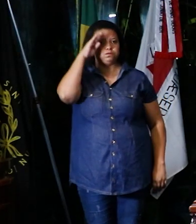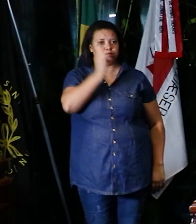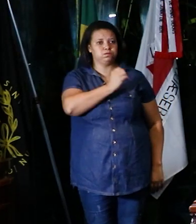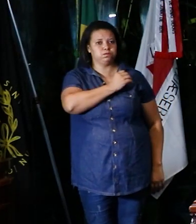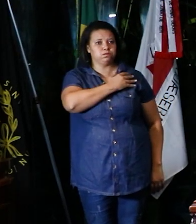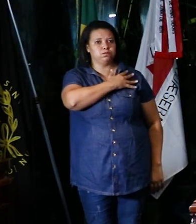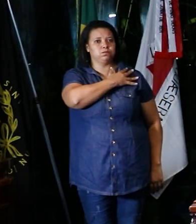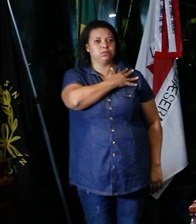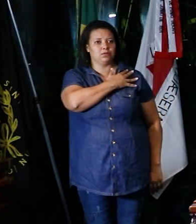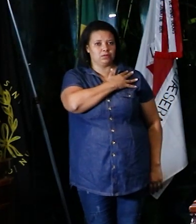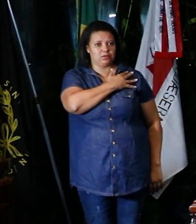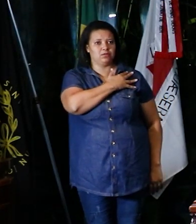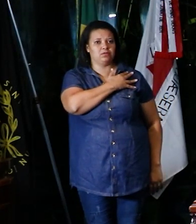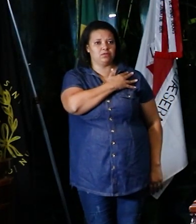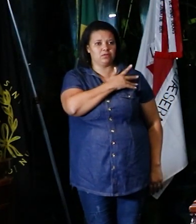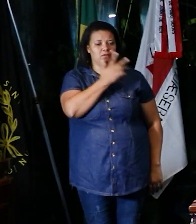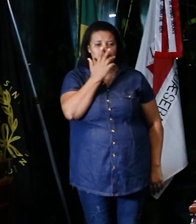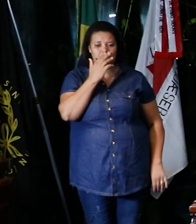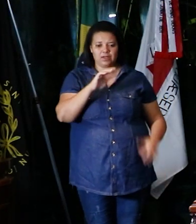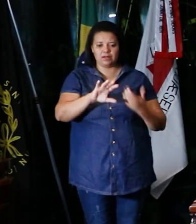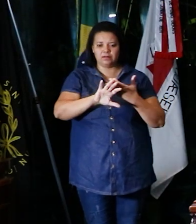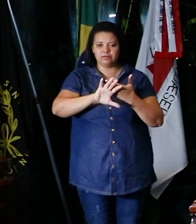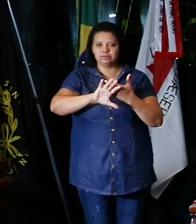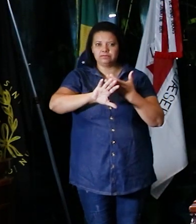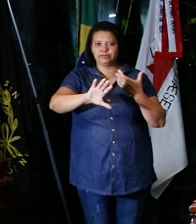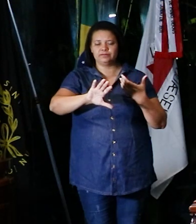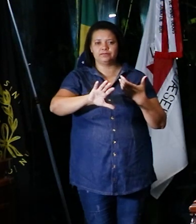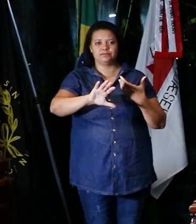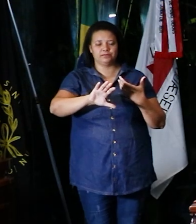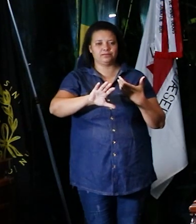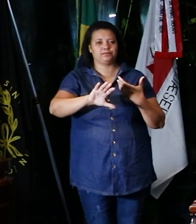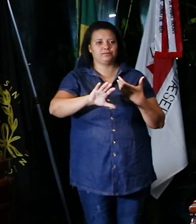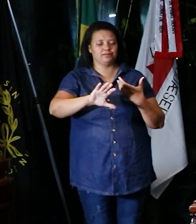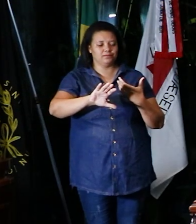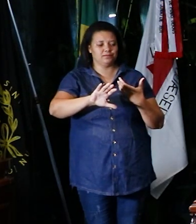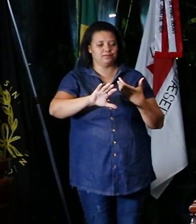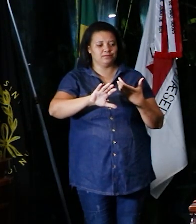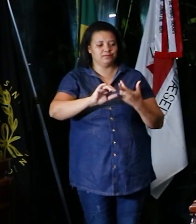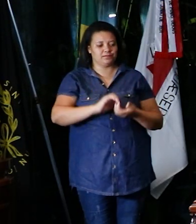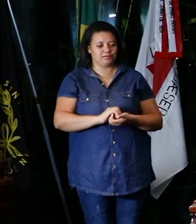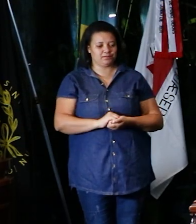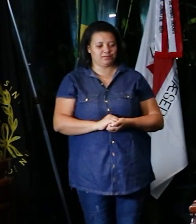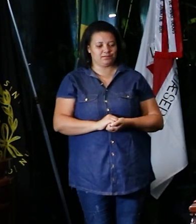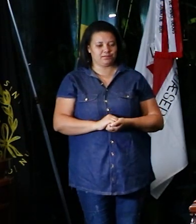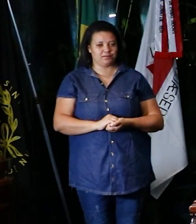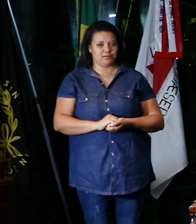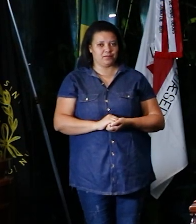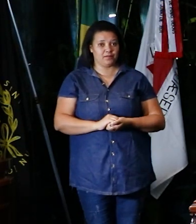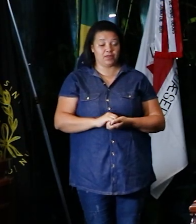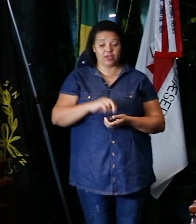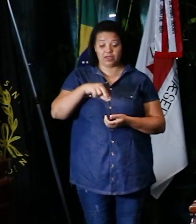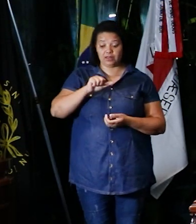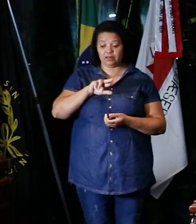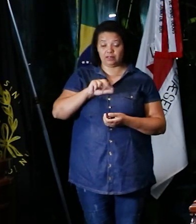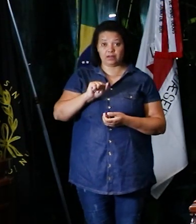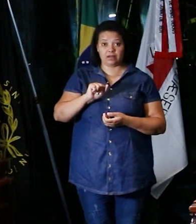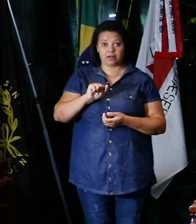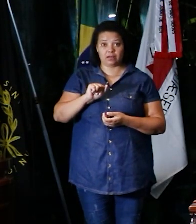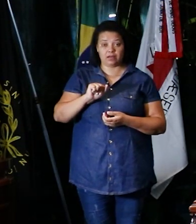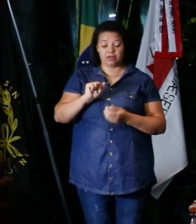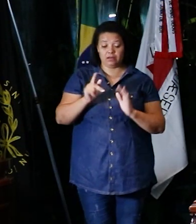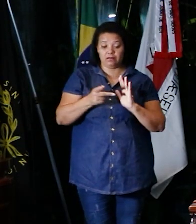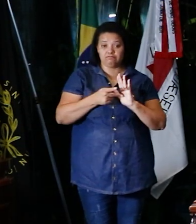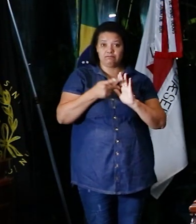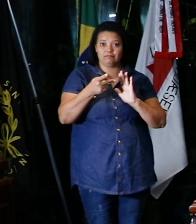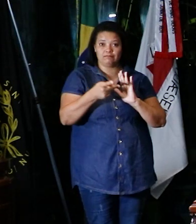social lançar desagregação, será que ela, na fala, mais do que no